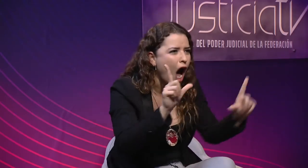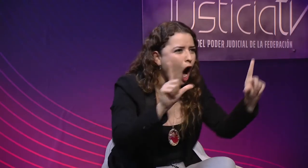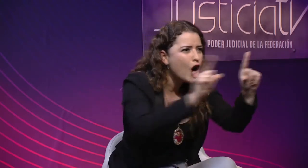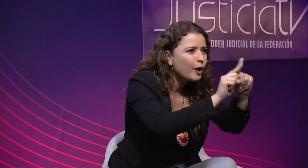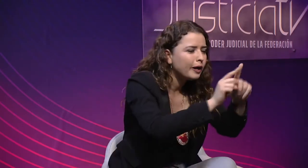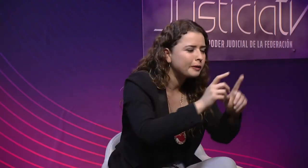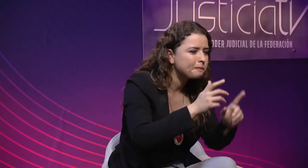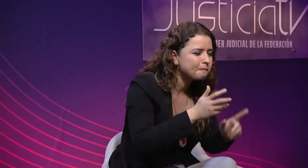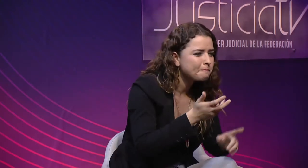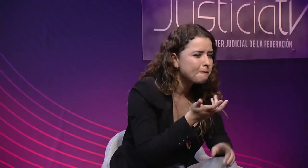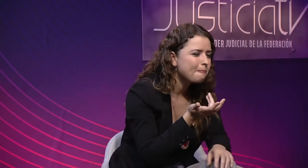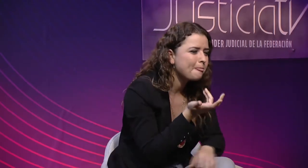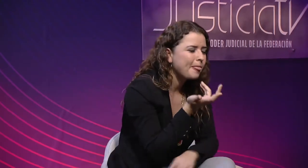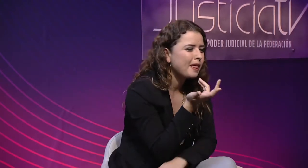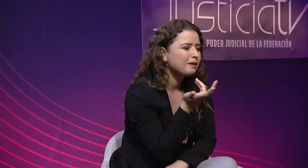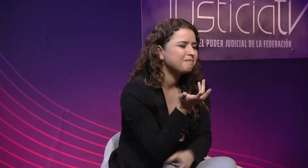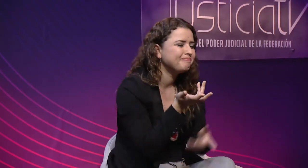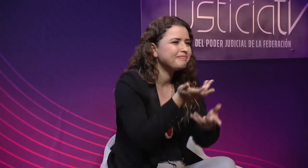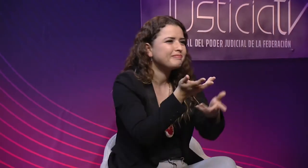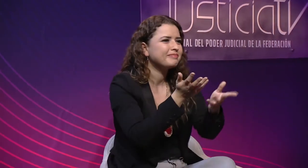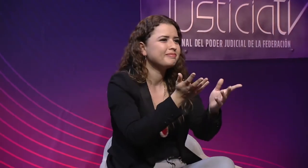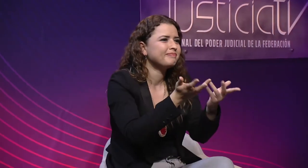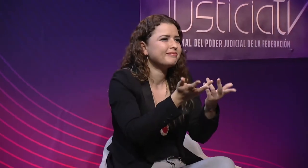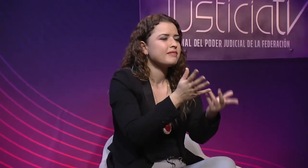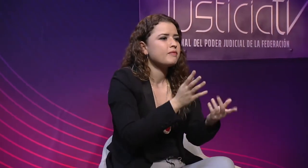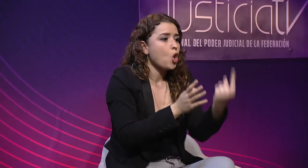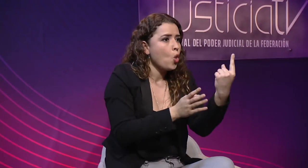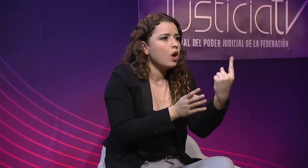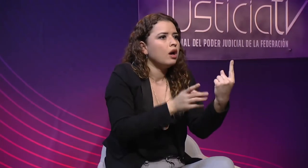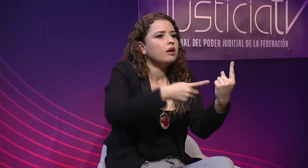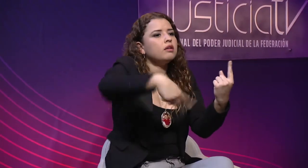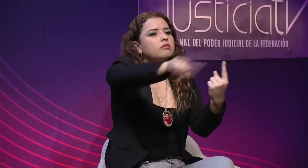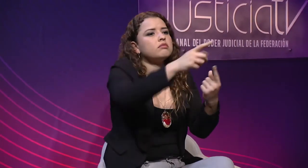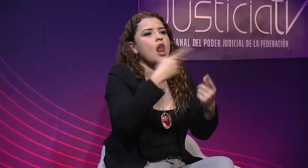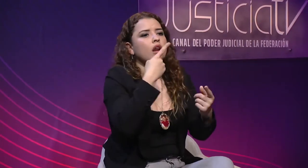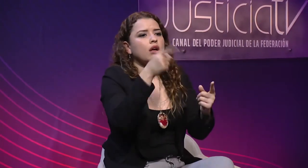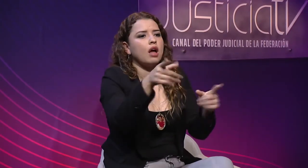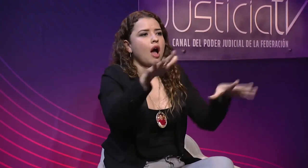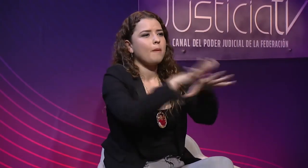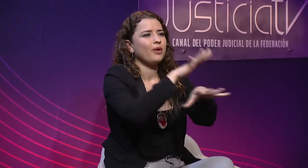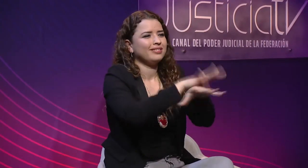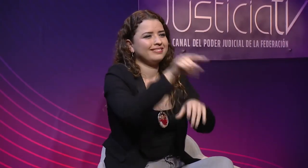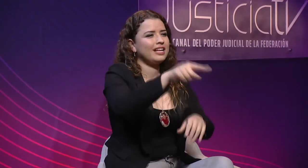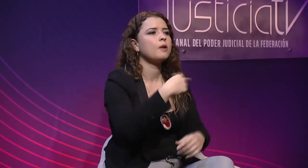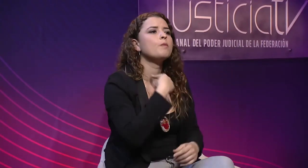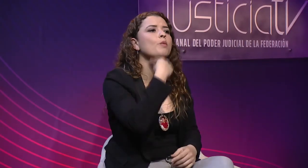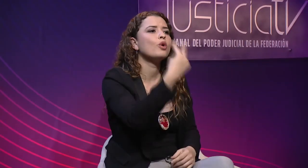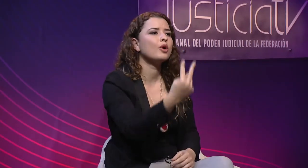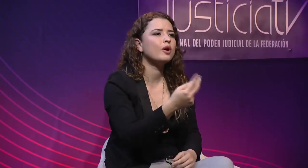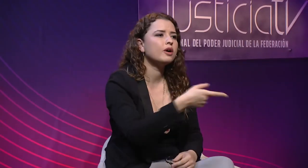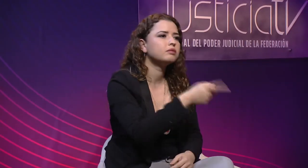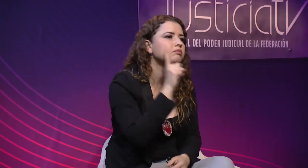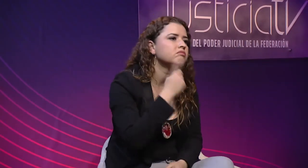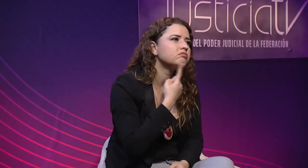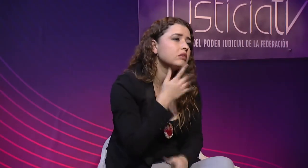hay recuadros en lengua de señas, pero el cuadro es tan pequeño que no se ve, ¿no? Y entonces, o a